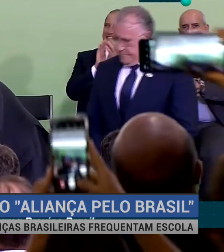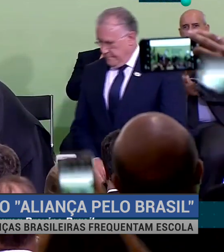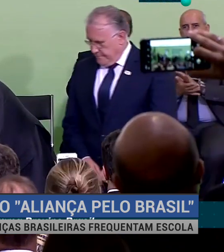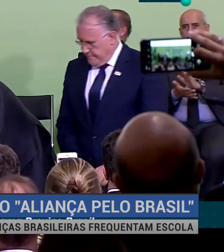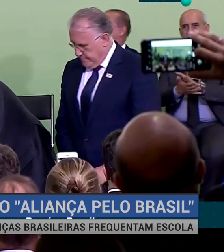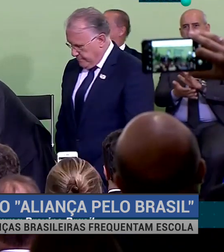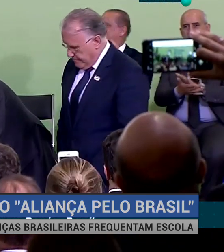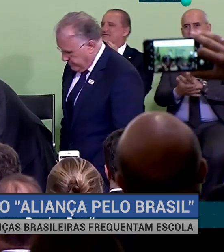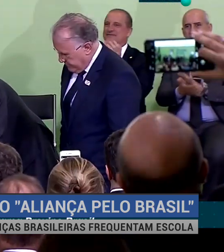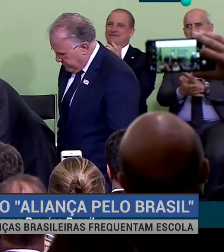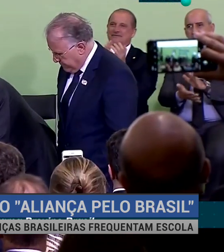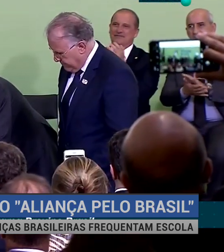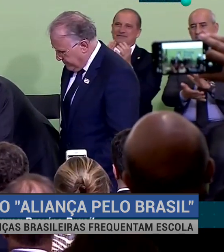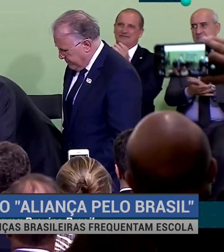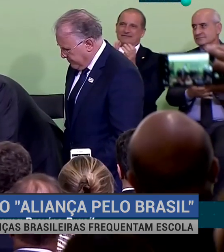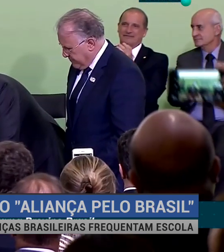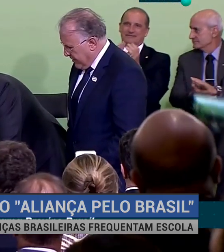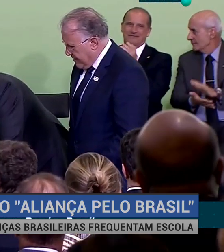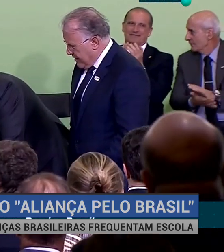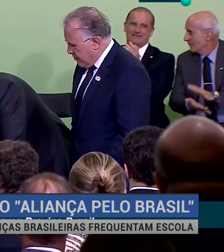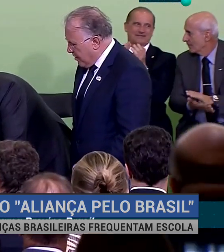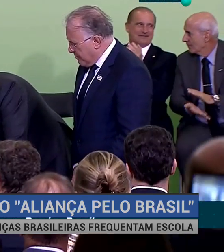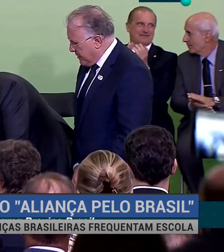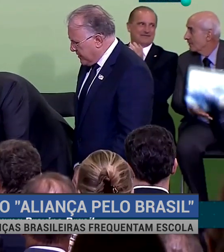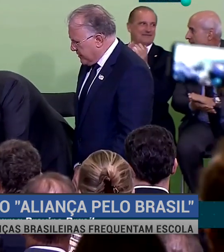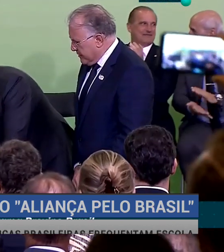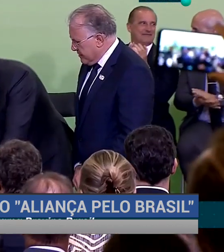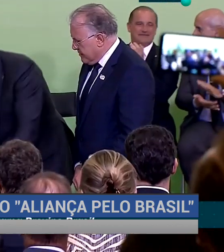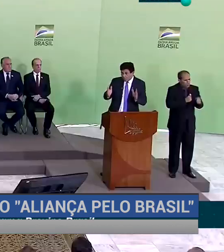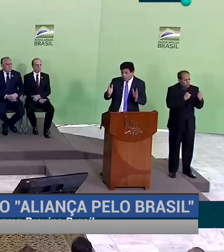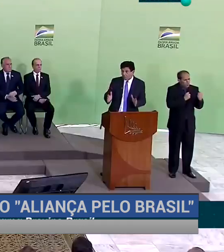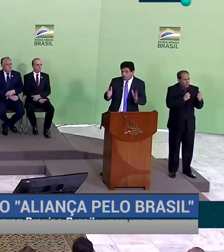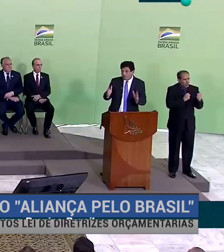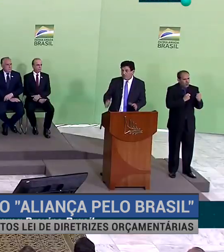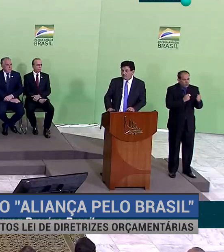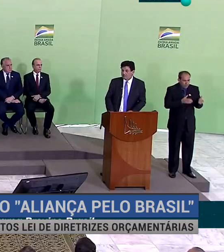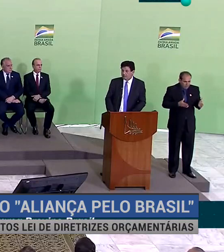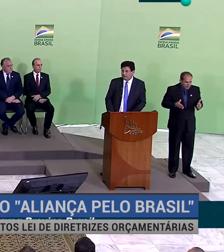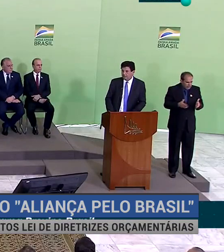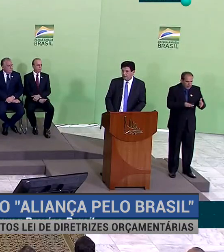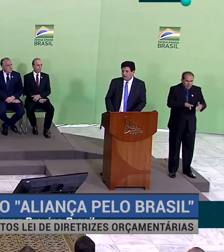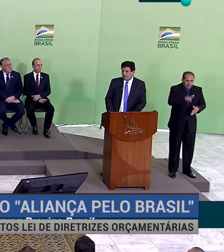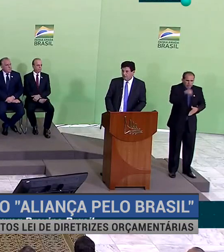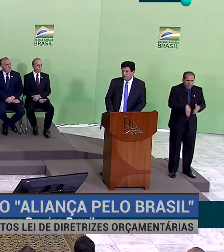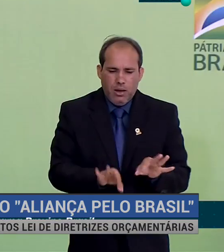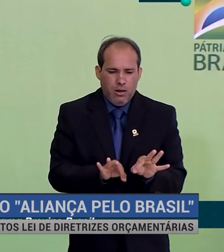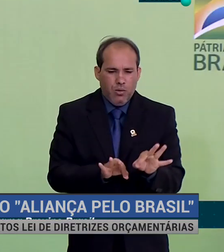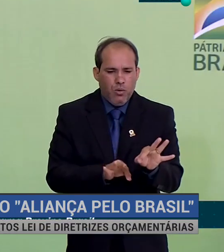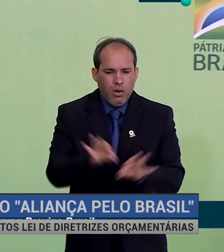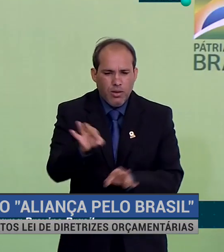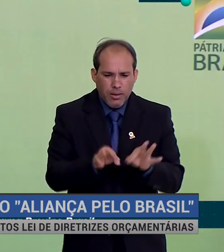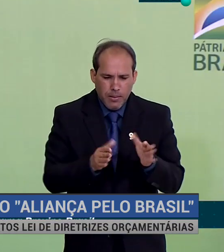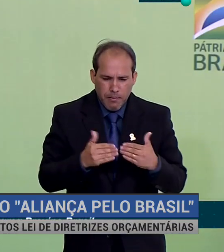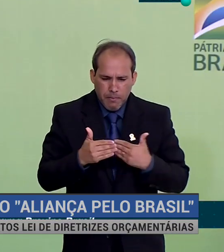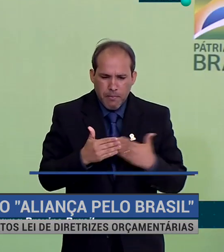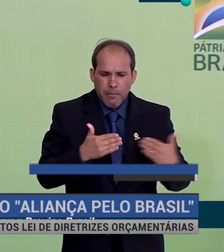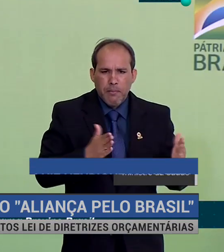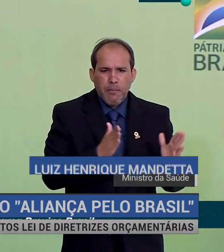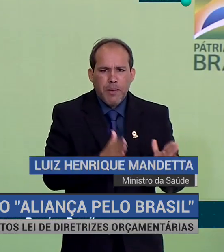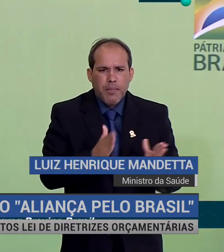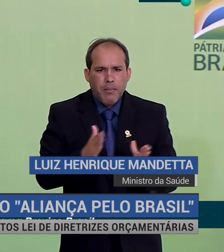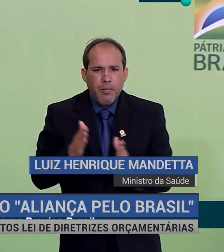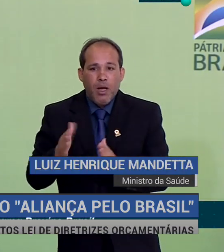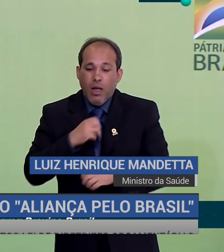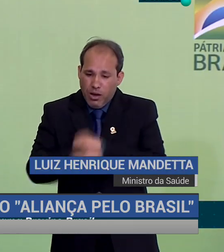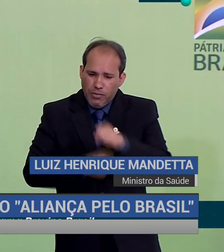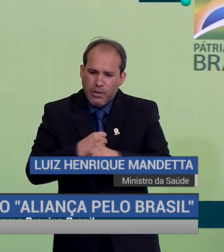bilhões de reais a mais aos municípios que atingirem uma série de metas na atenção básica à saúde o ano que vem é trabalhar